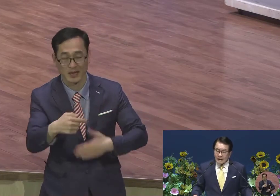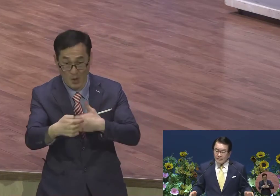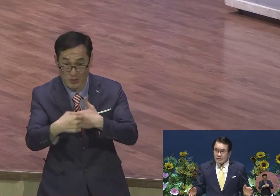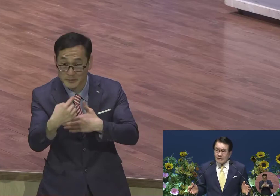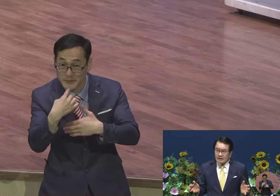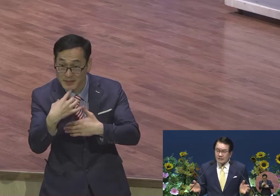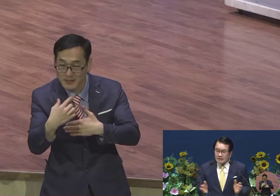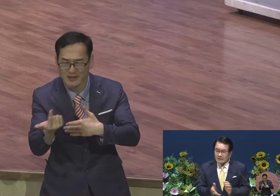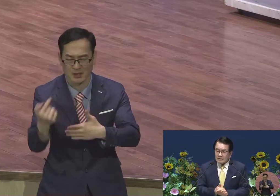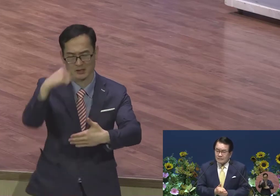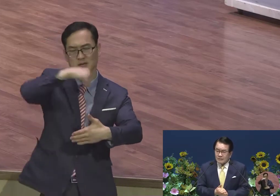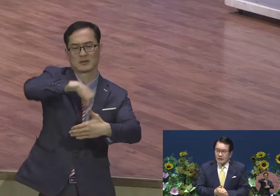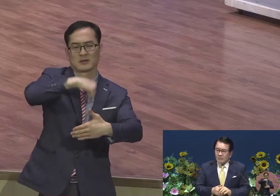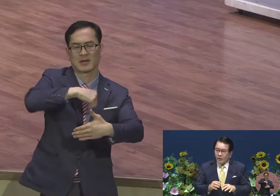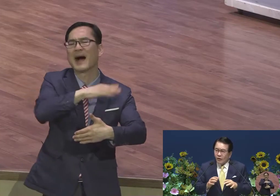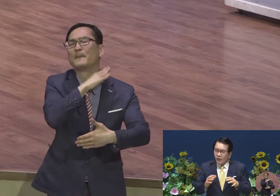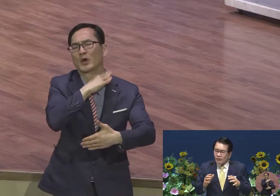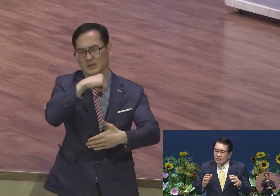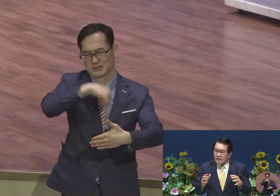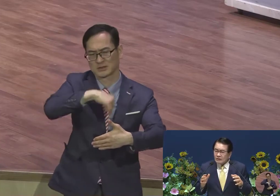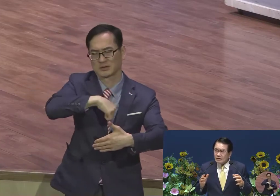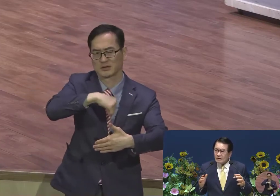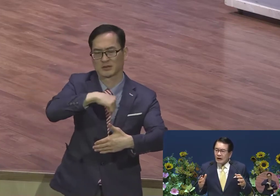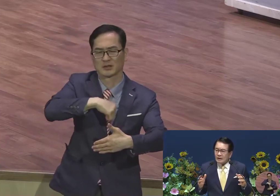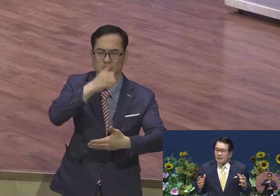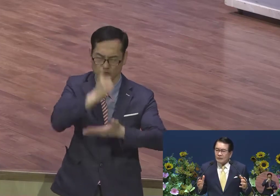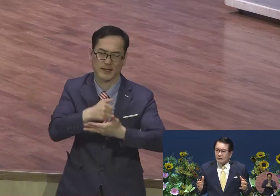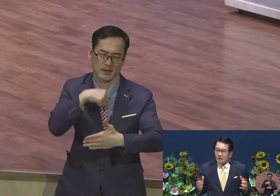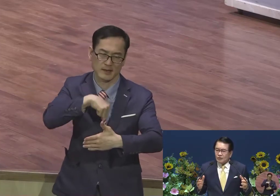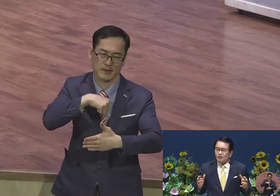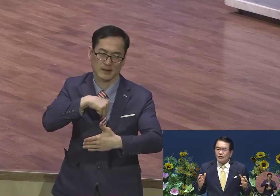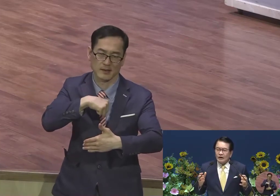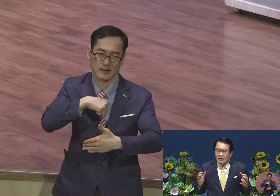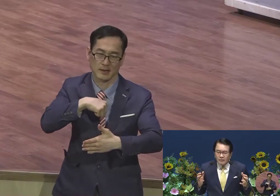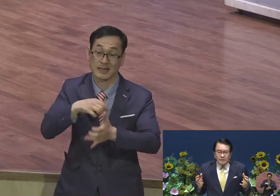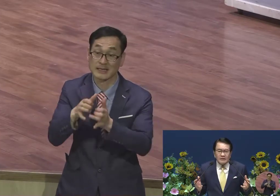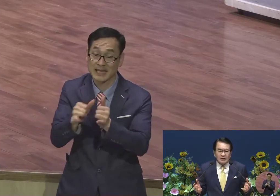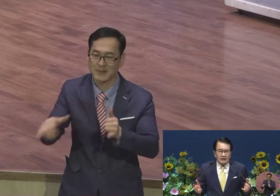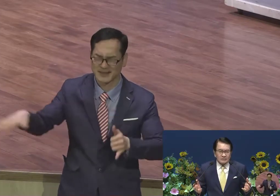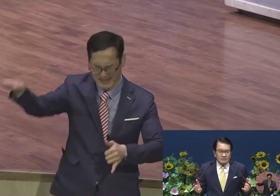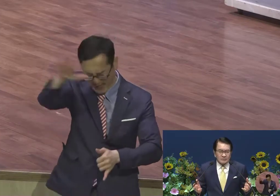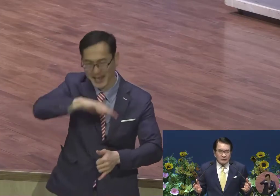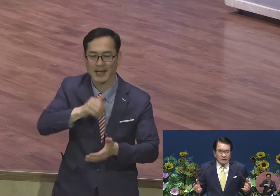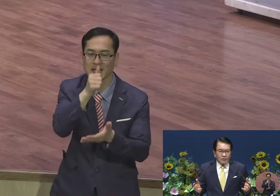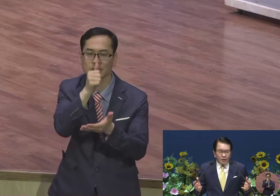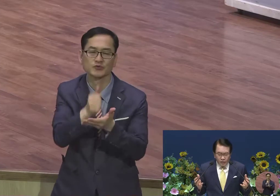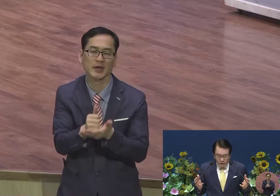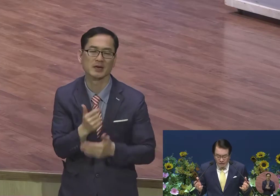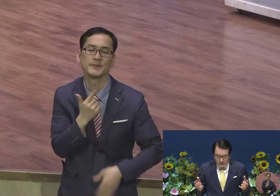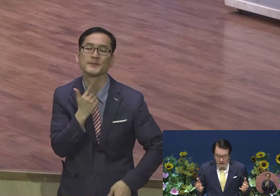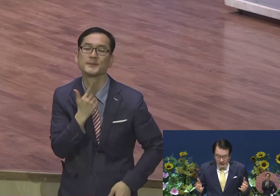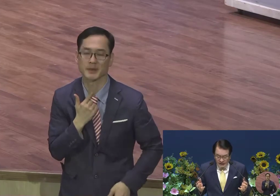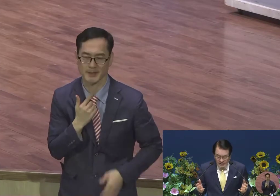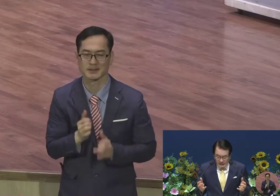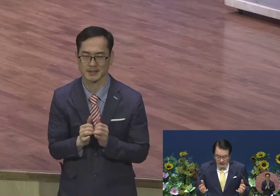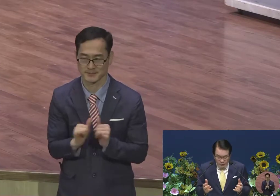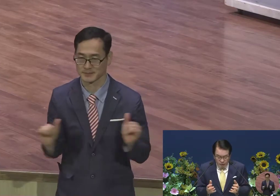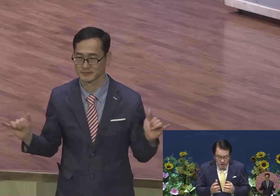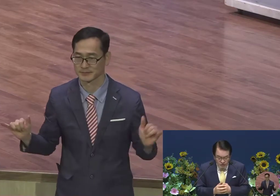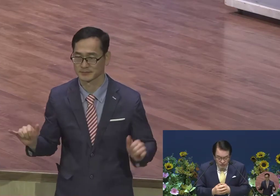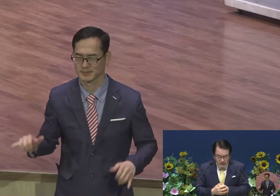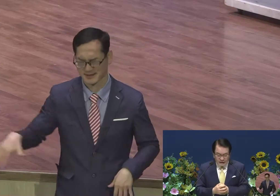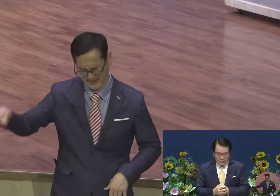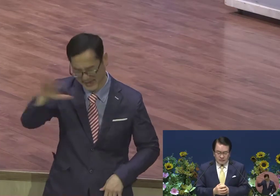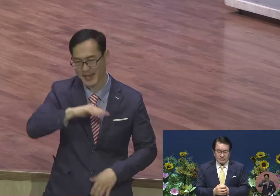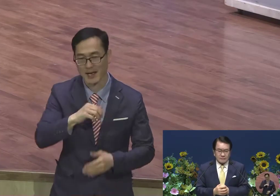방금 전에 말씀하신 것처럼 모든 인간이 모여 죄를 범했다고 그랬어요 모든 인간이